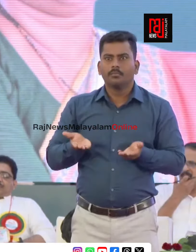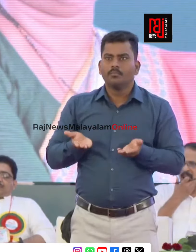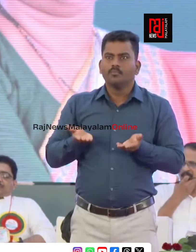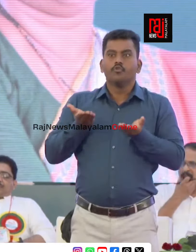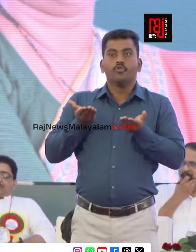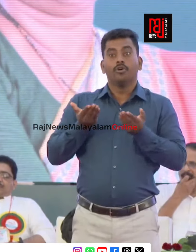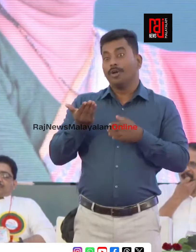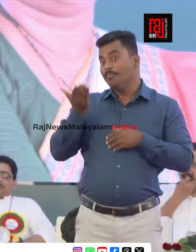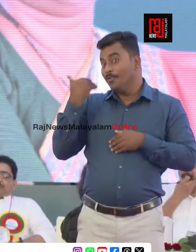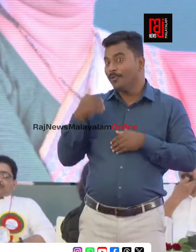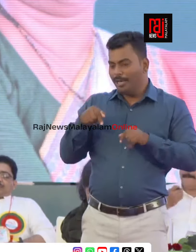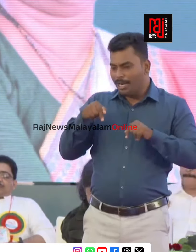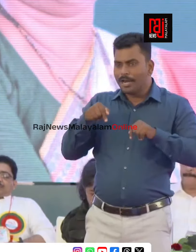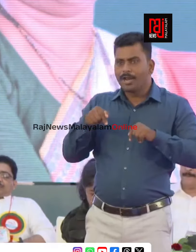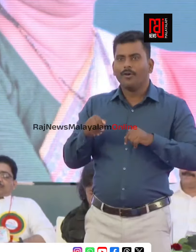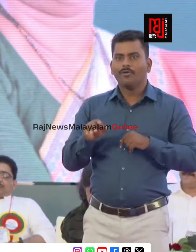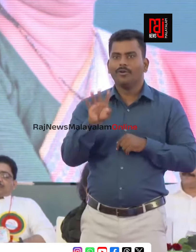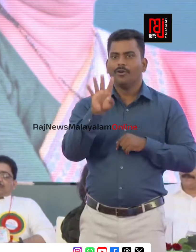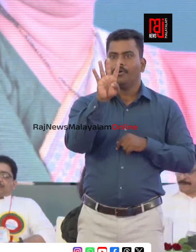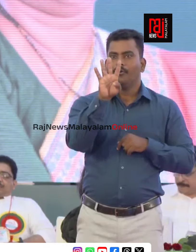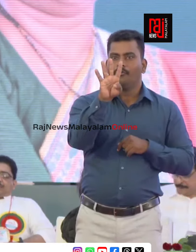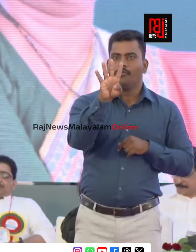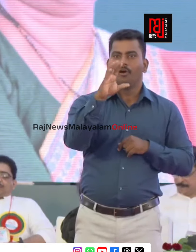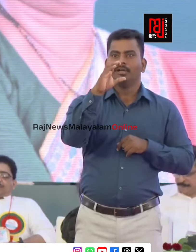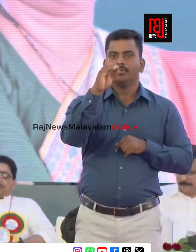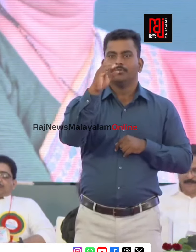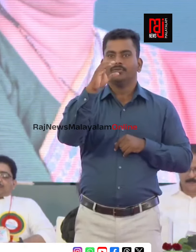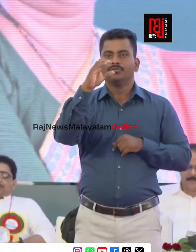4500 ആയി വർദ്ധിച്ചിരിക്കുക.